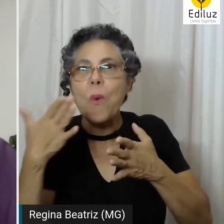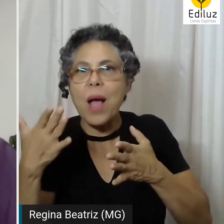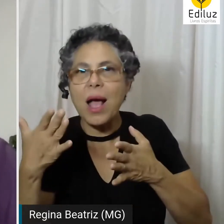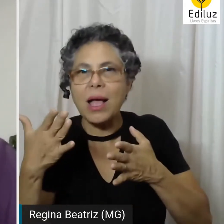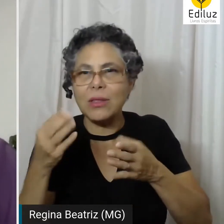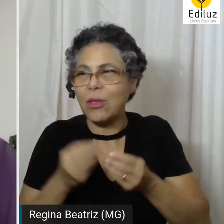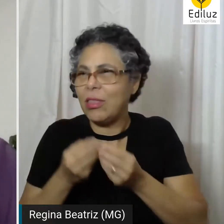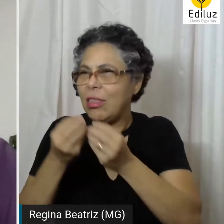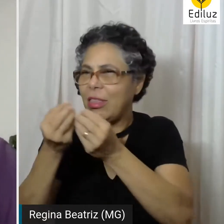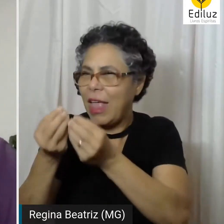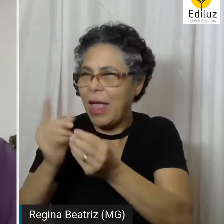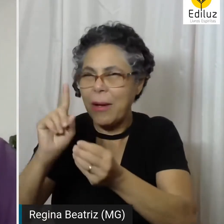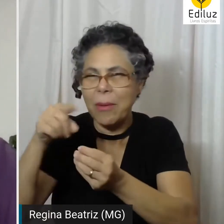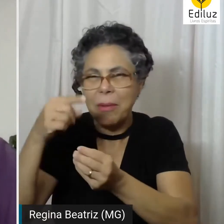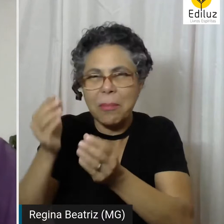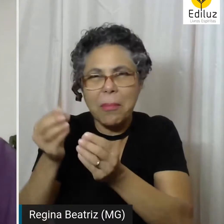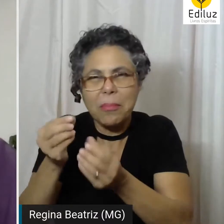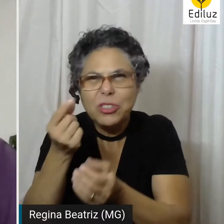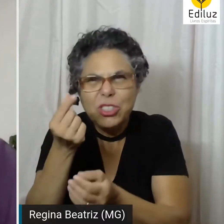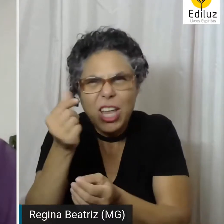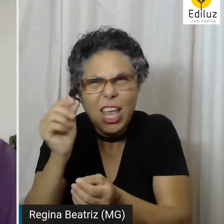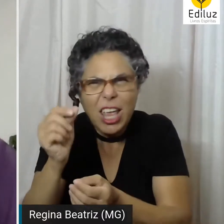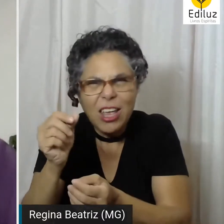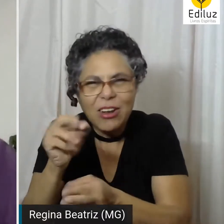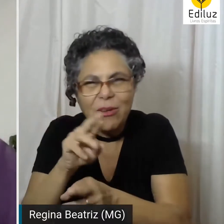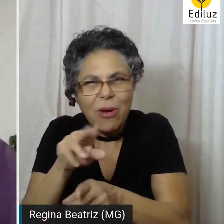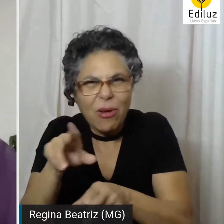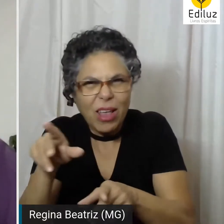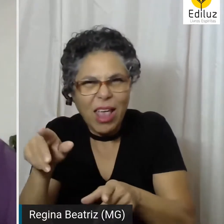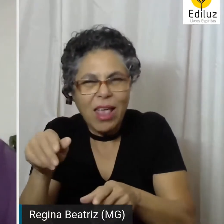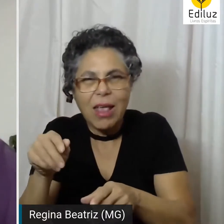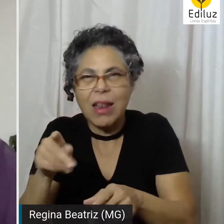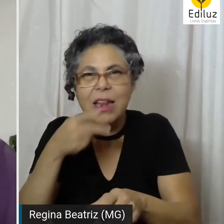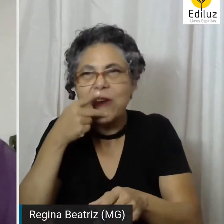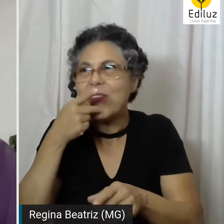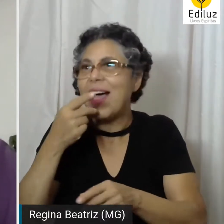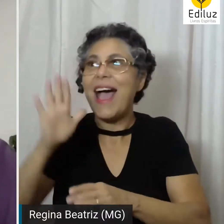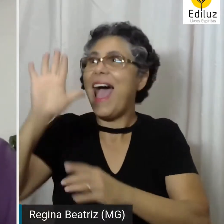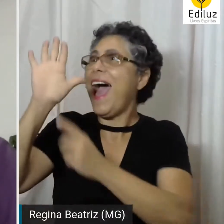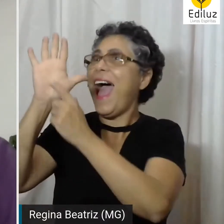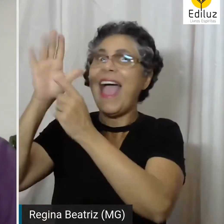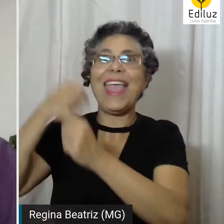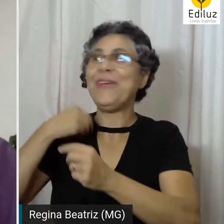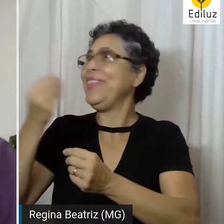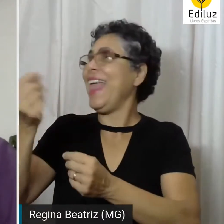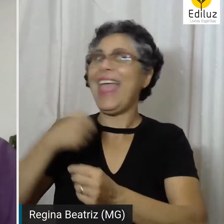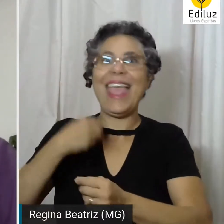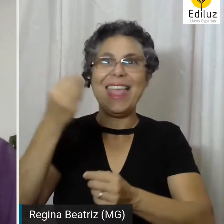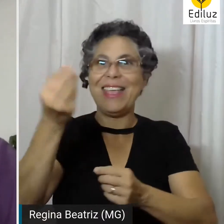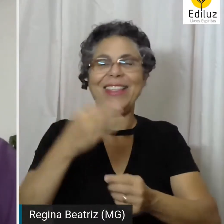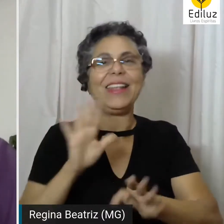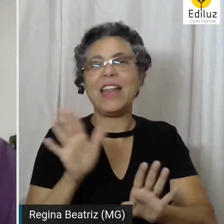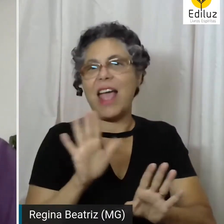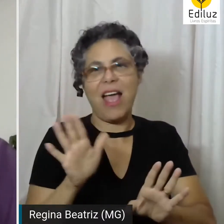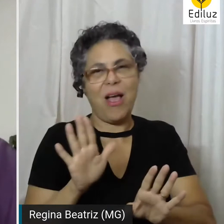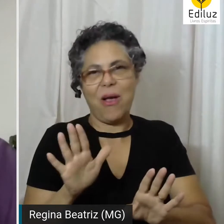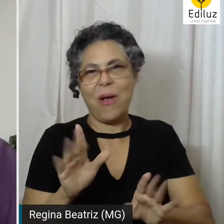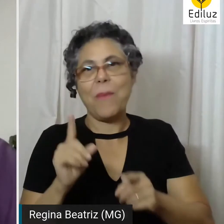deres esmola, não faças tocar trombetas diante de ti, como fazem